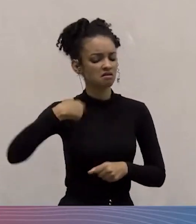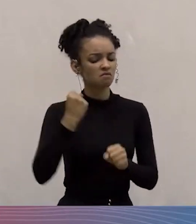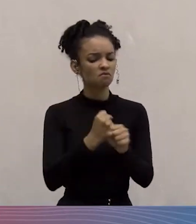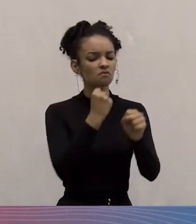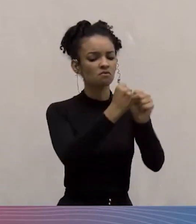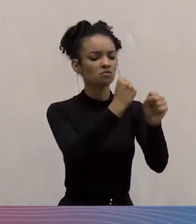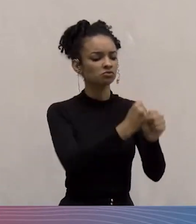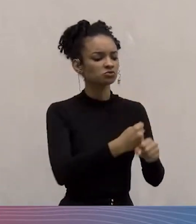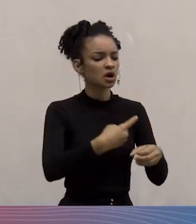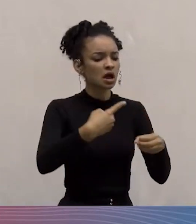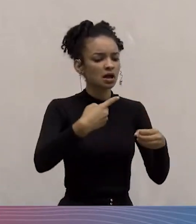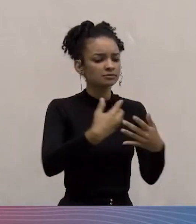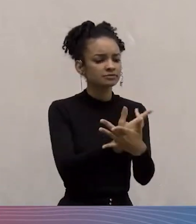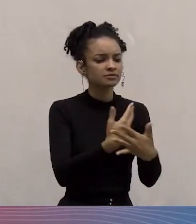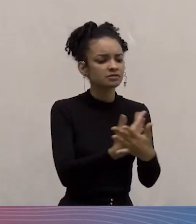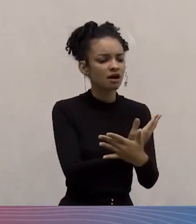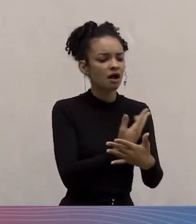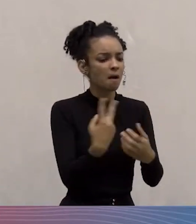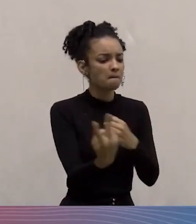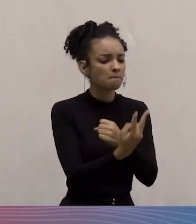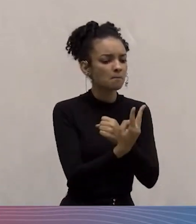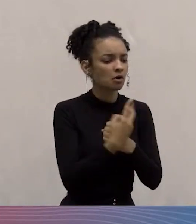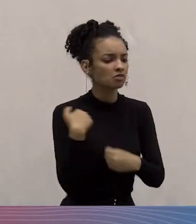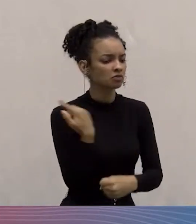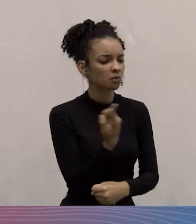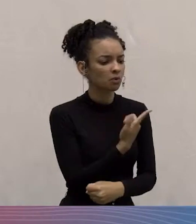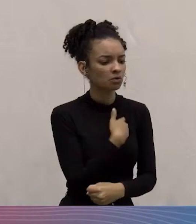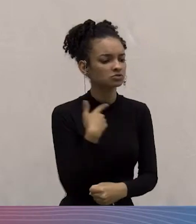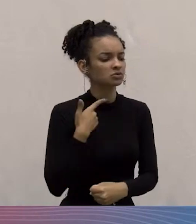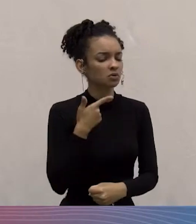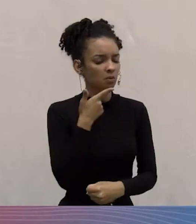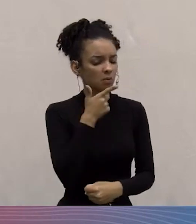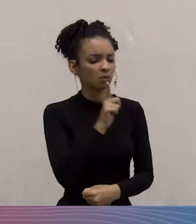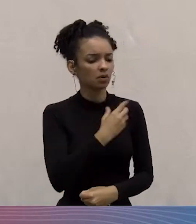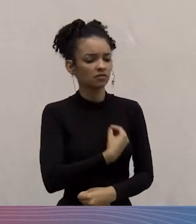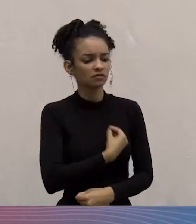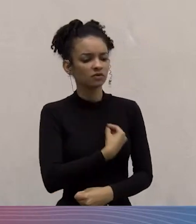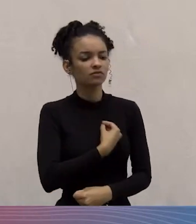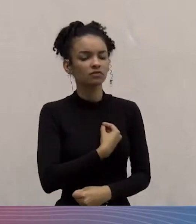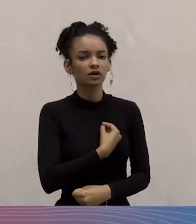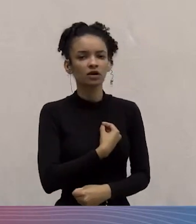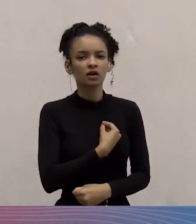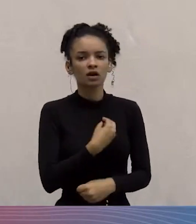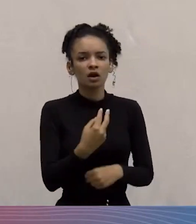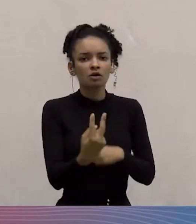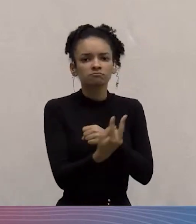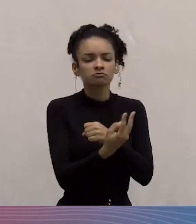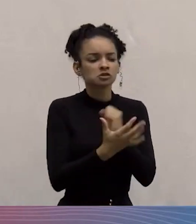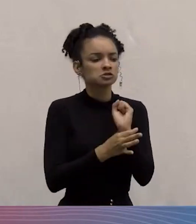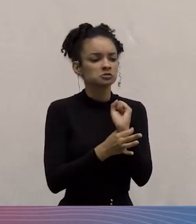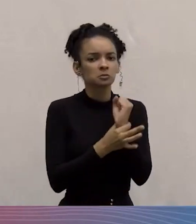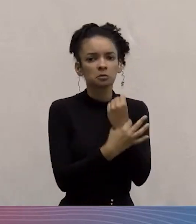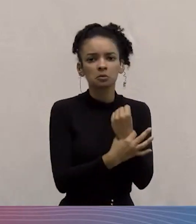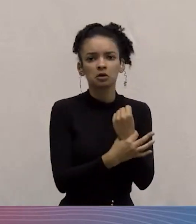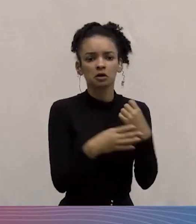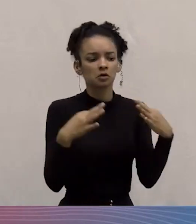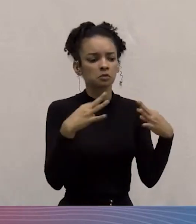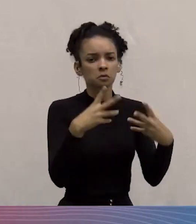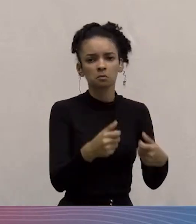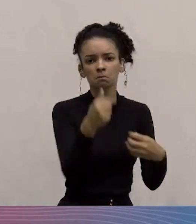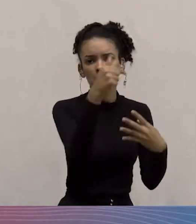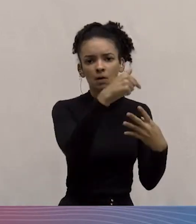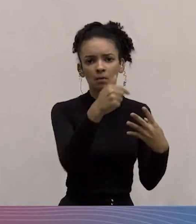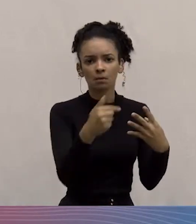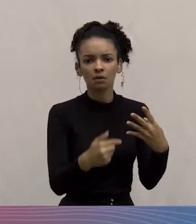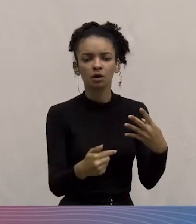construir cidades para nos proteger, para nos dar condições de sobrevivência, cuidar do nosso sustento, cuidar da nossa segurança